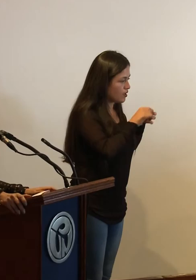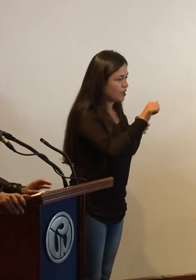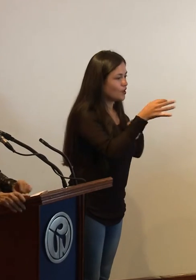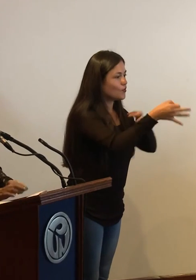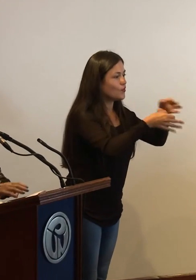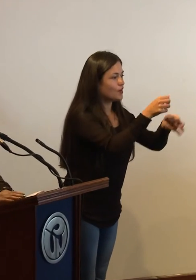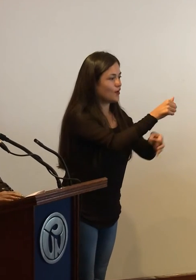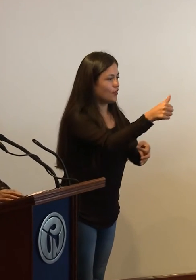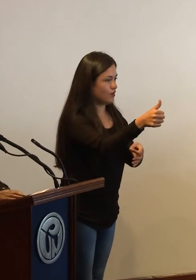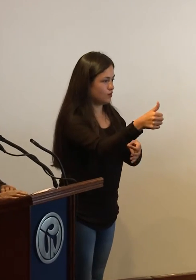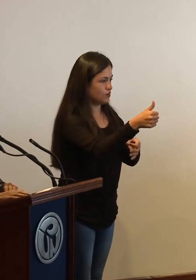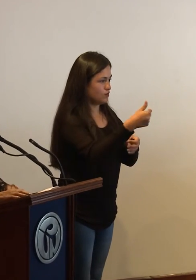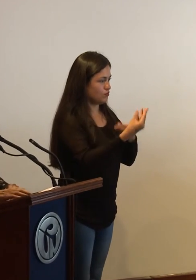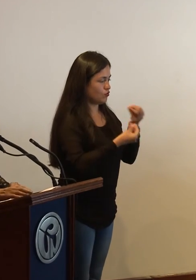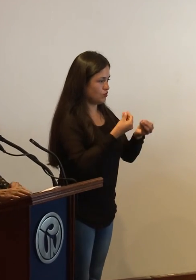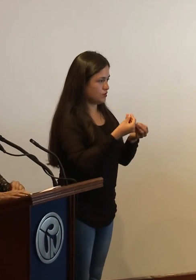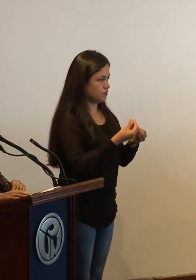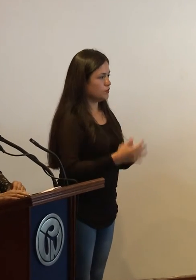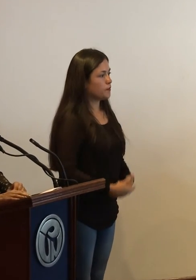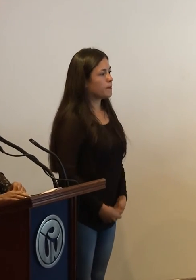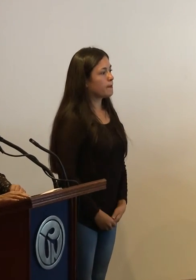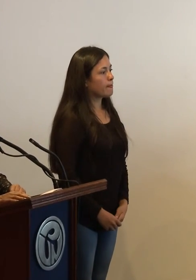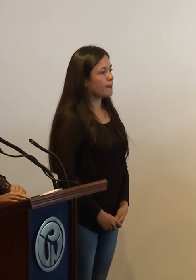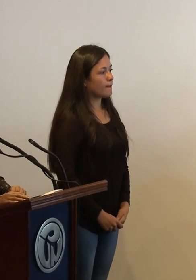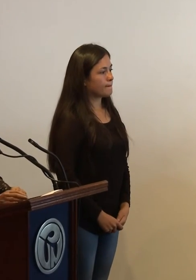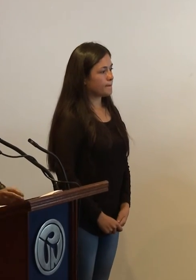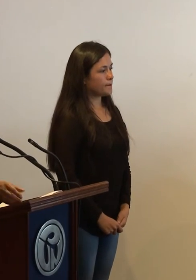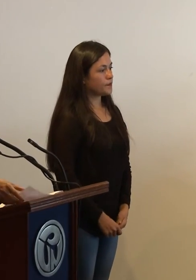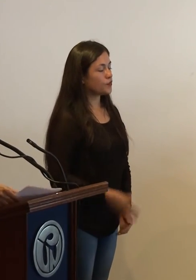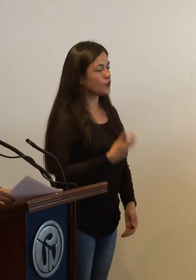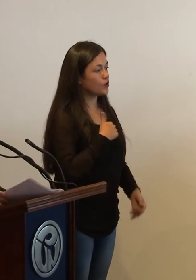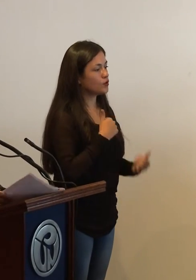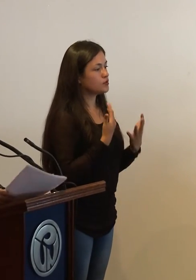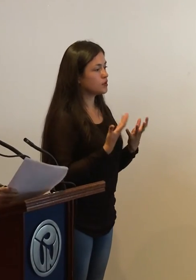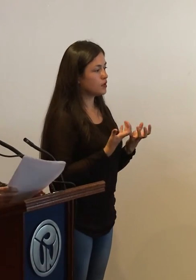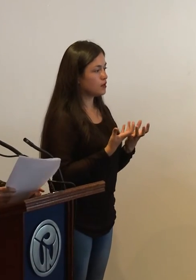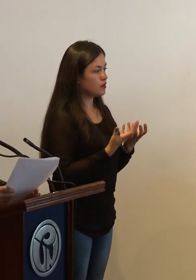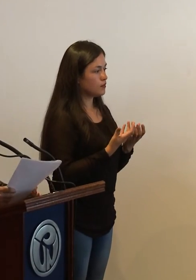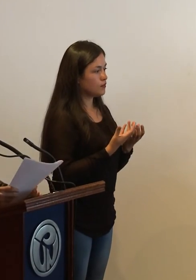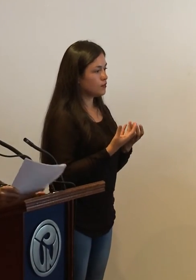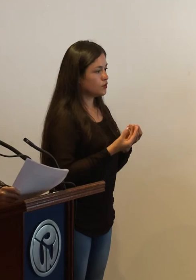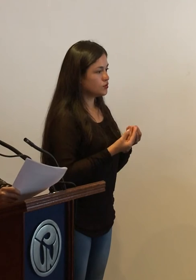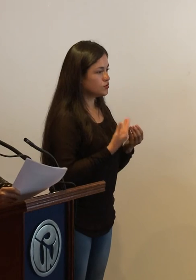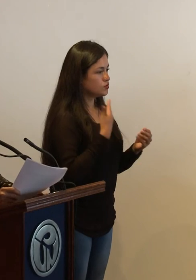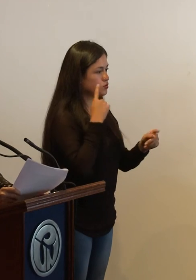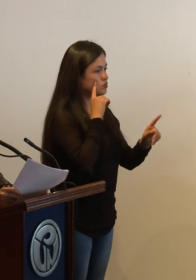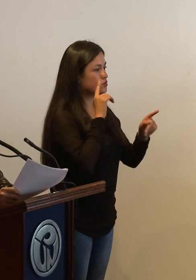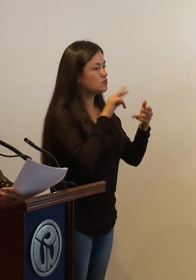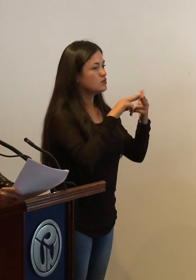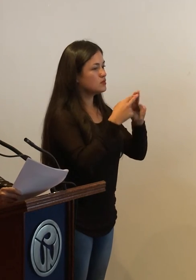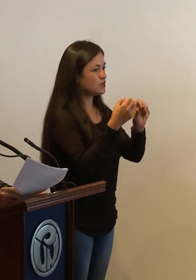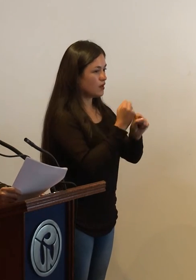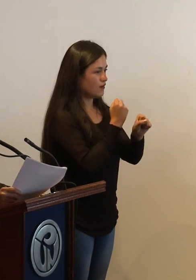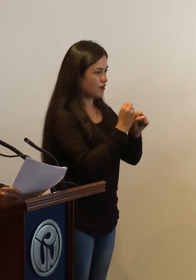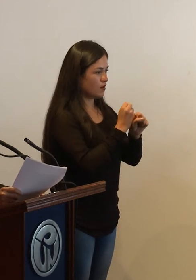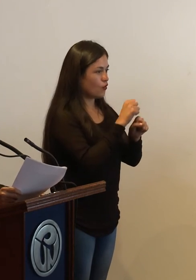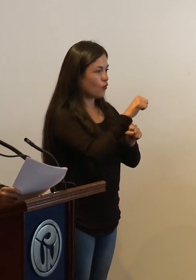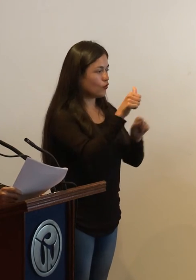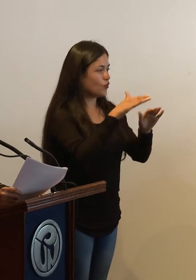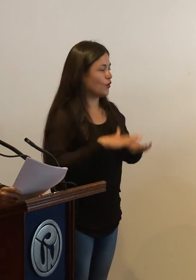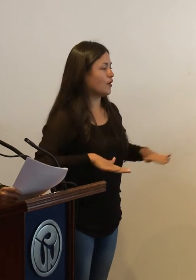adelantando. Y en ese sentido, quisiera tratar de hacer un abordaje quizás desde otro